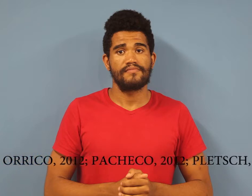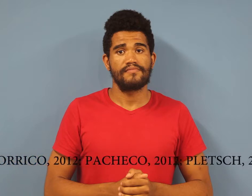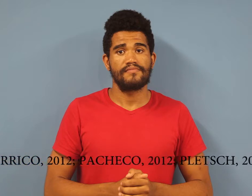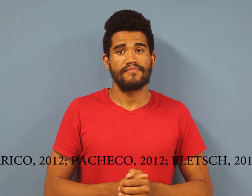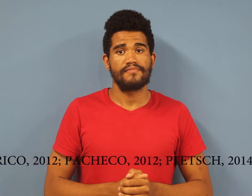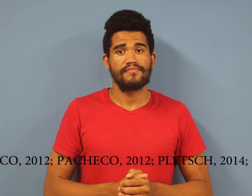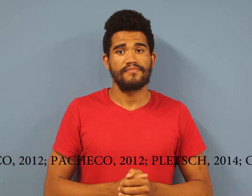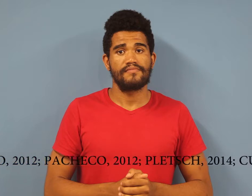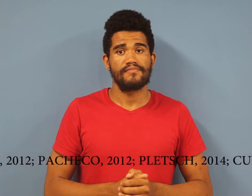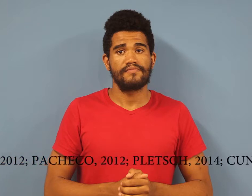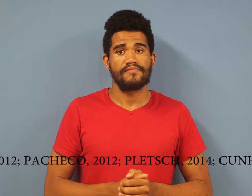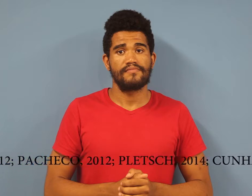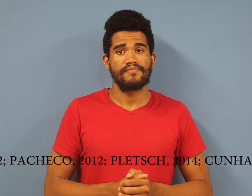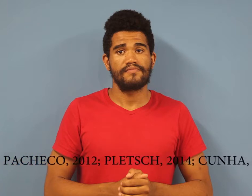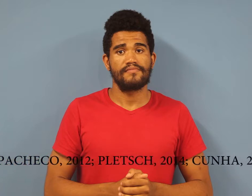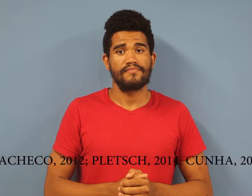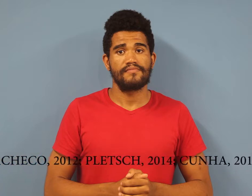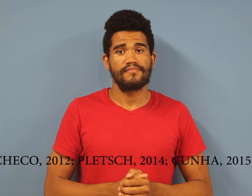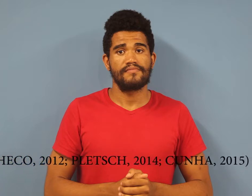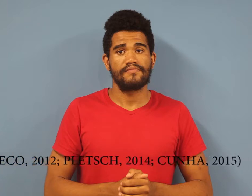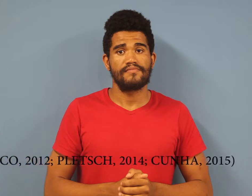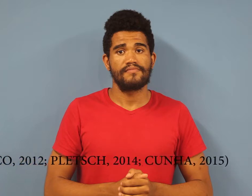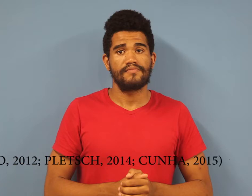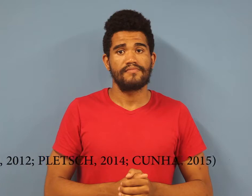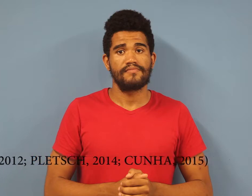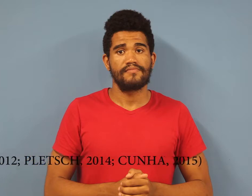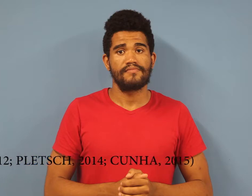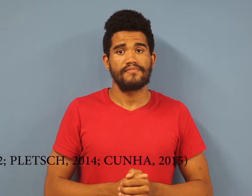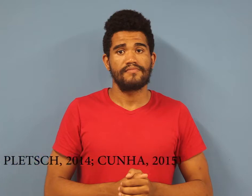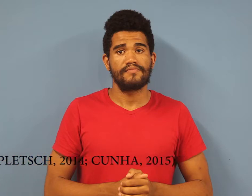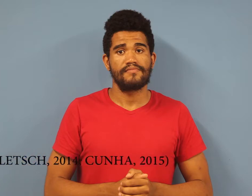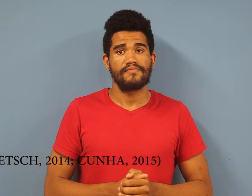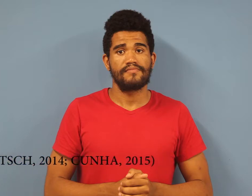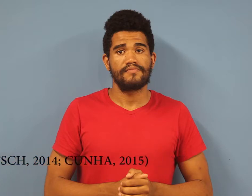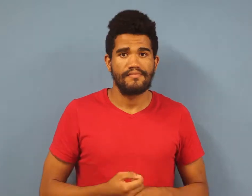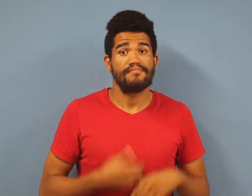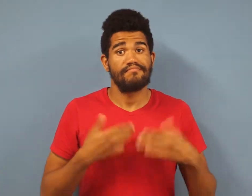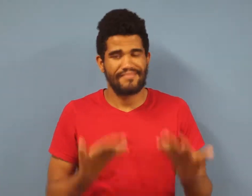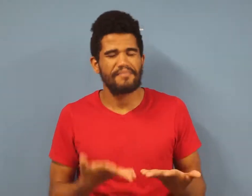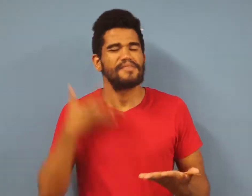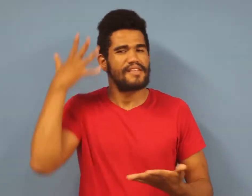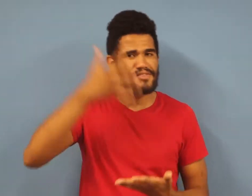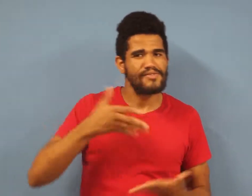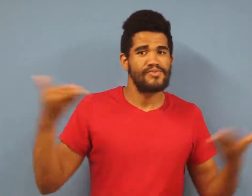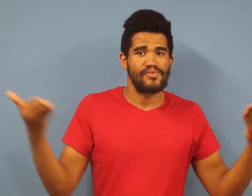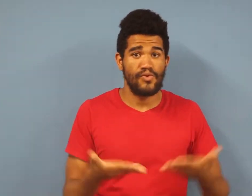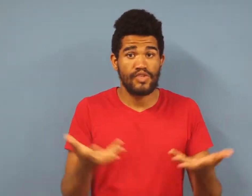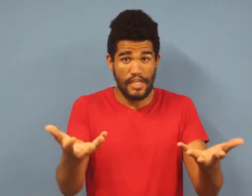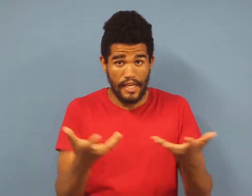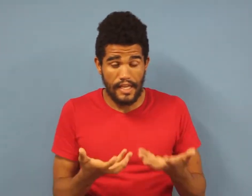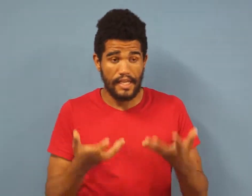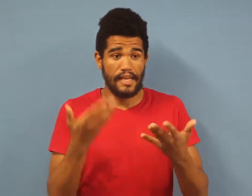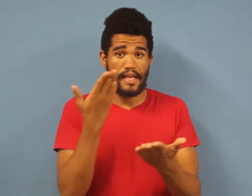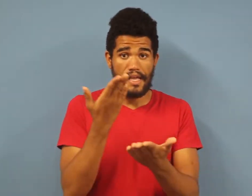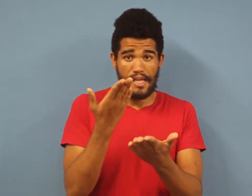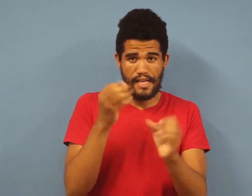PLETS-CH, 2014, Cunha, 2013. O censo atual em prol da educação inclusiva,